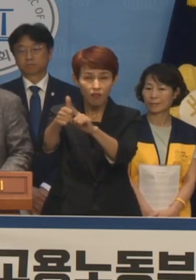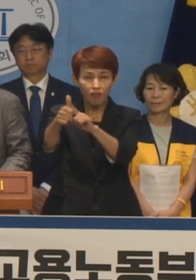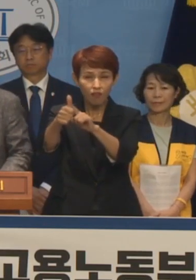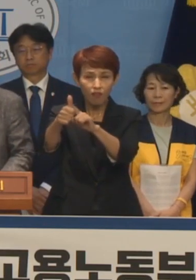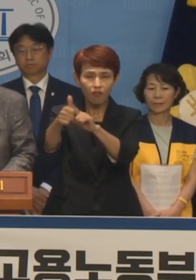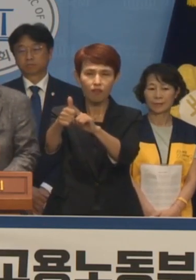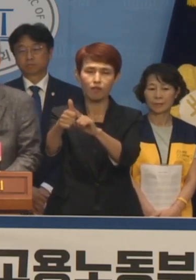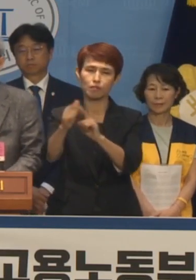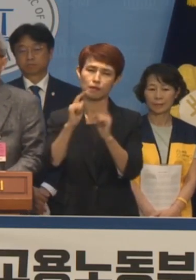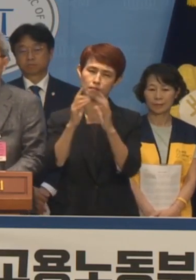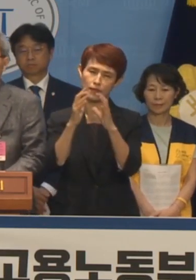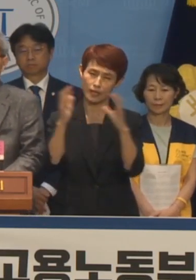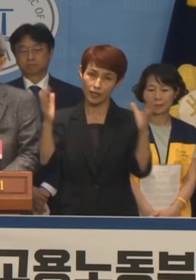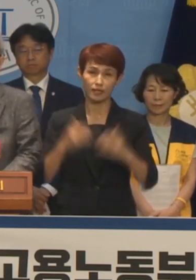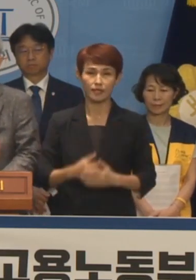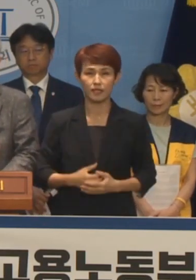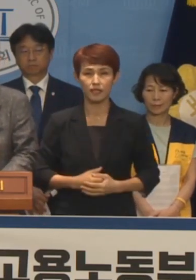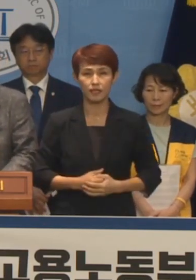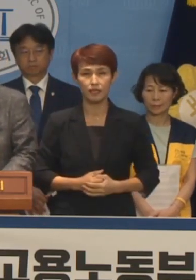논란이 됐습니다.